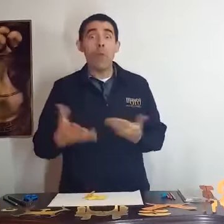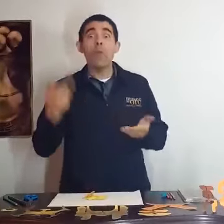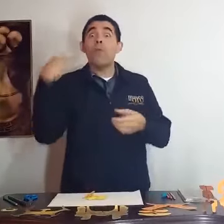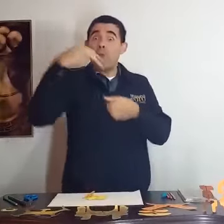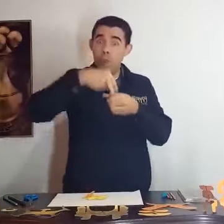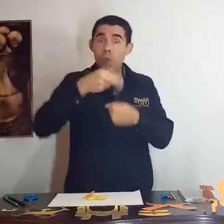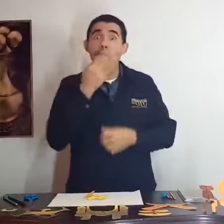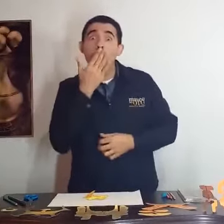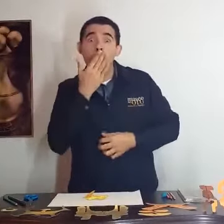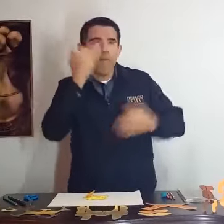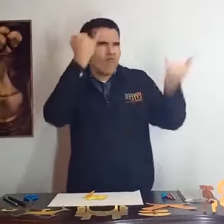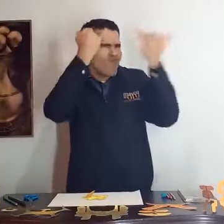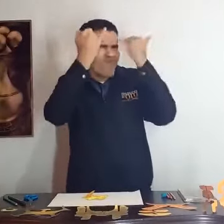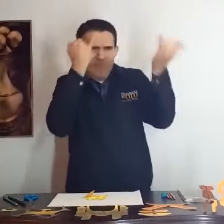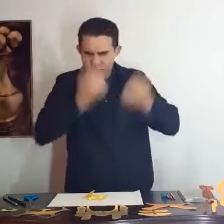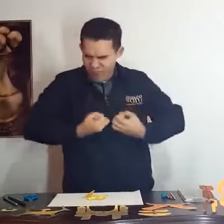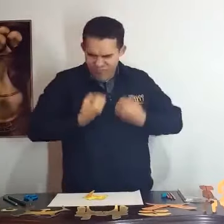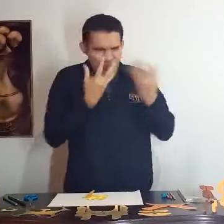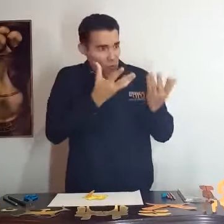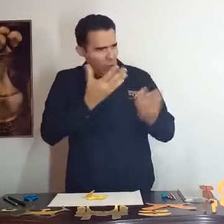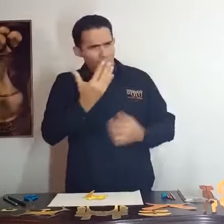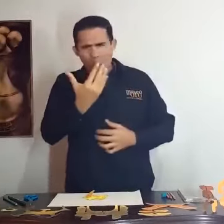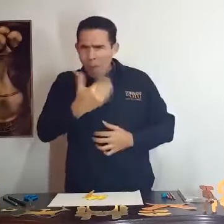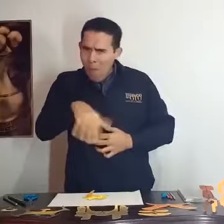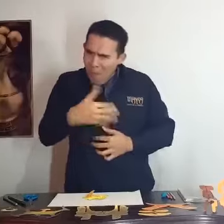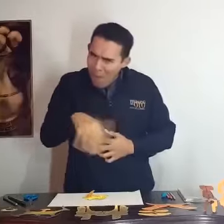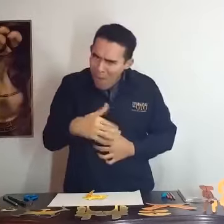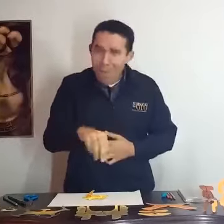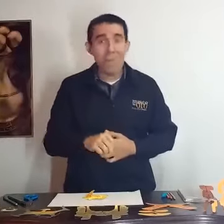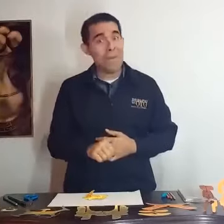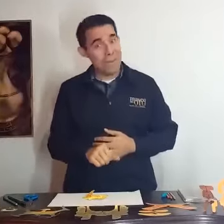¡Qué gran imaginación tenían los indígenas!